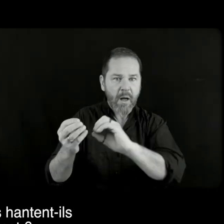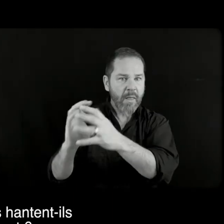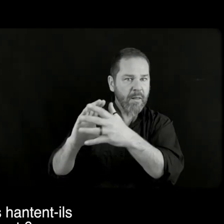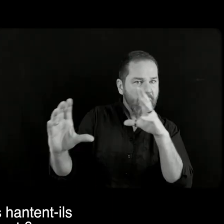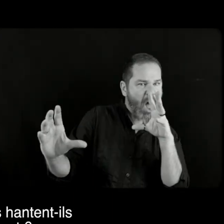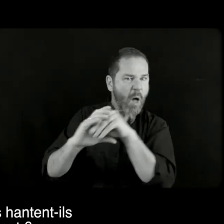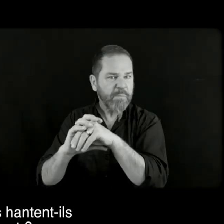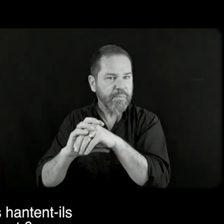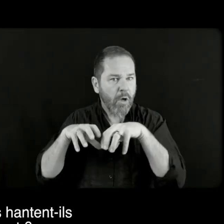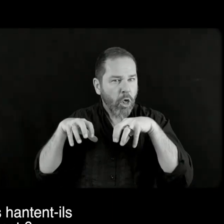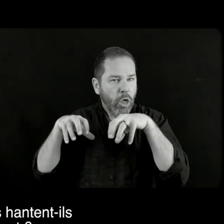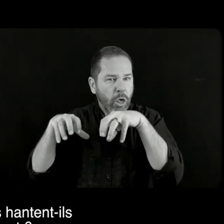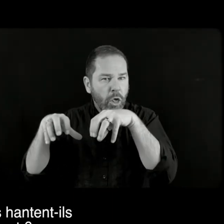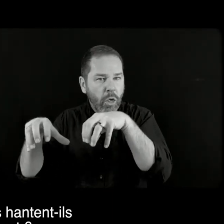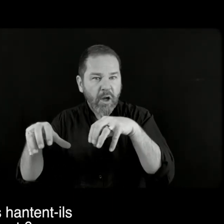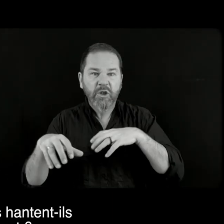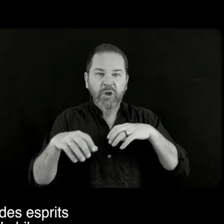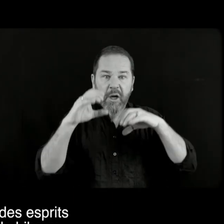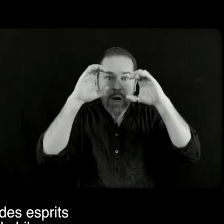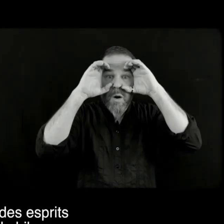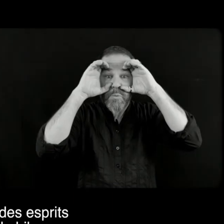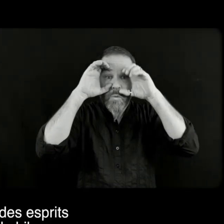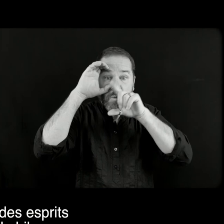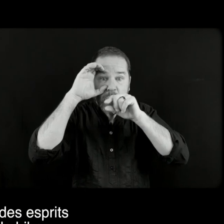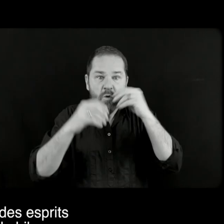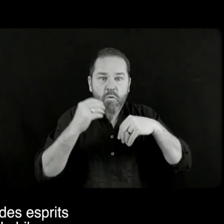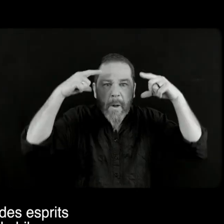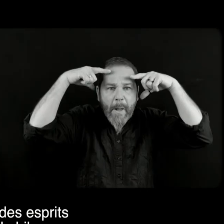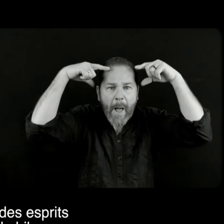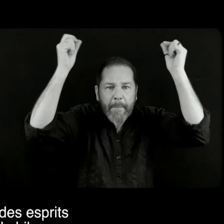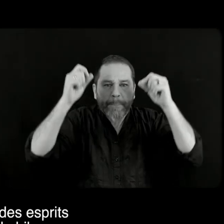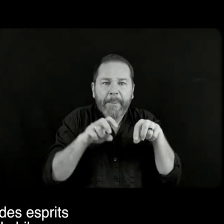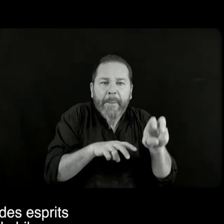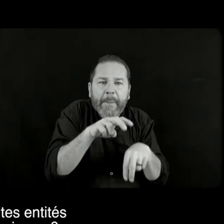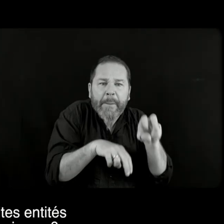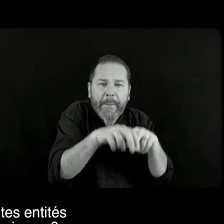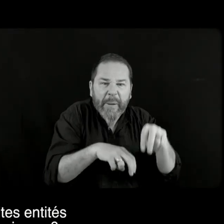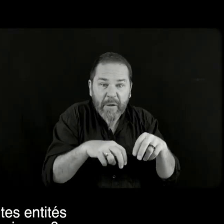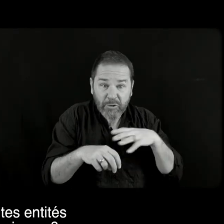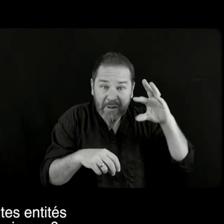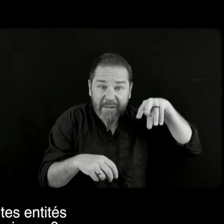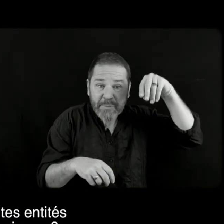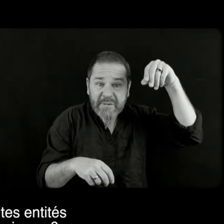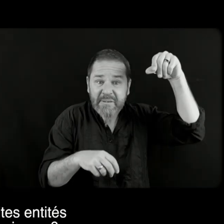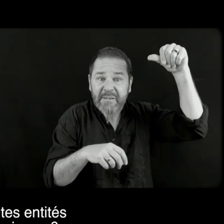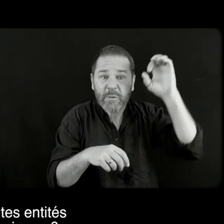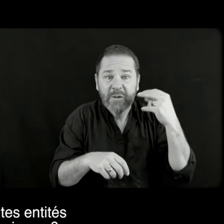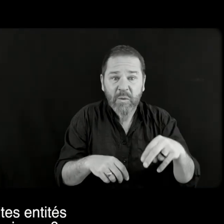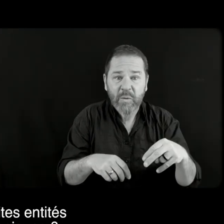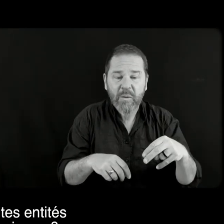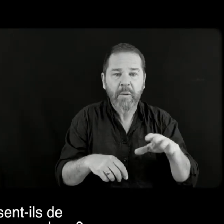Les esprits hantent-ils Internet? Existent-ils des esprits de lynx, de hibou ou de petites entités